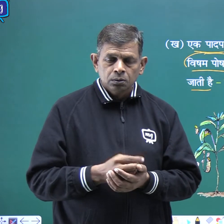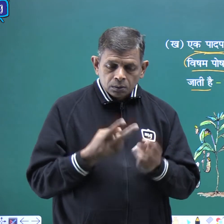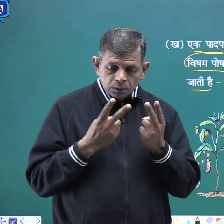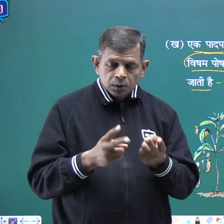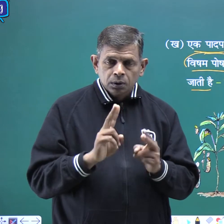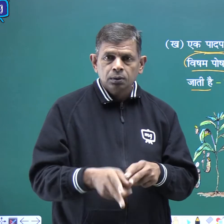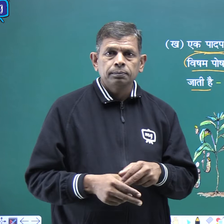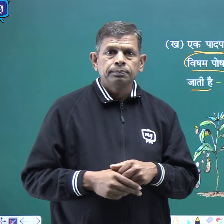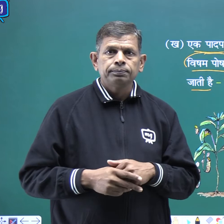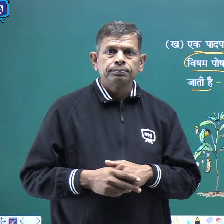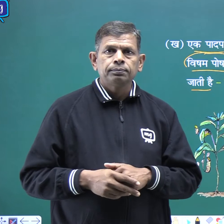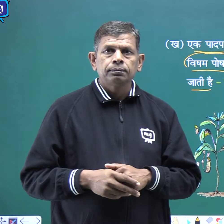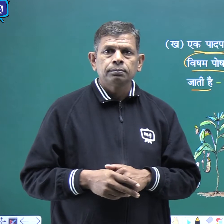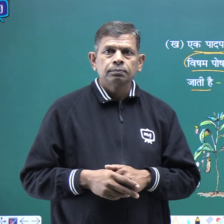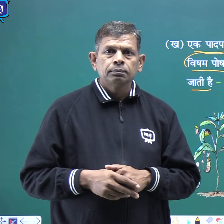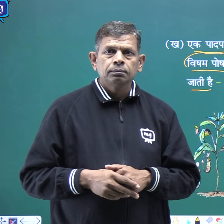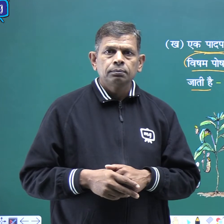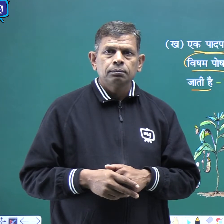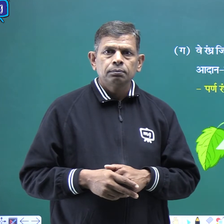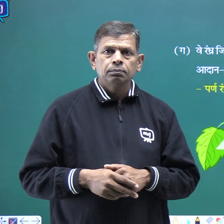पाया जाता है।